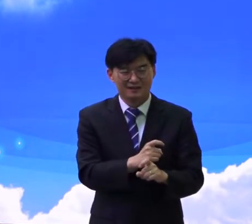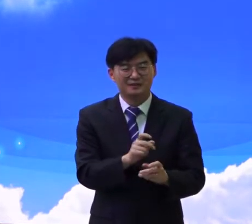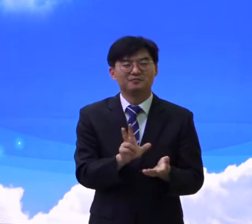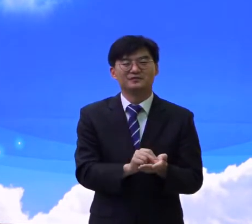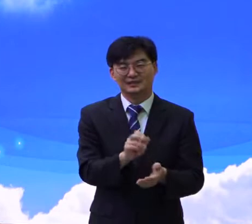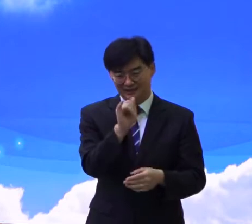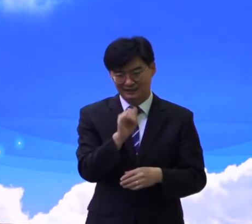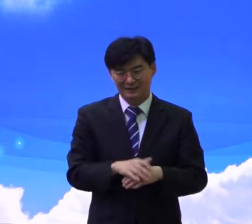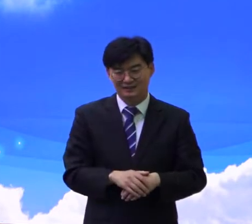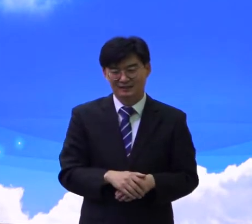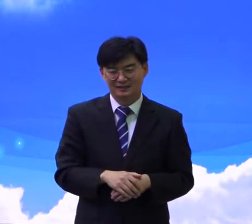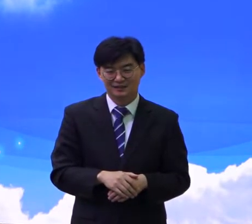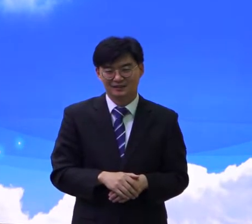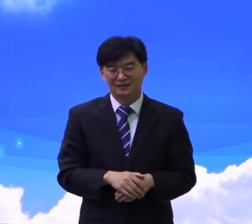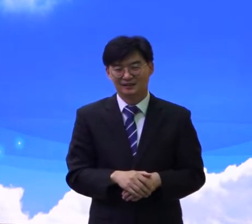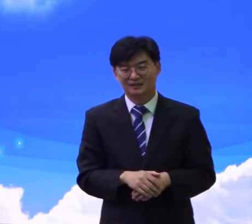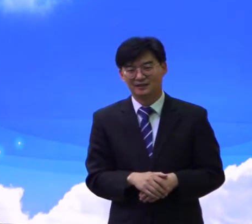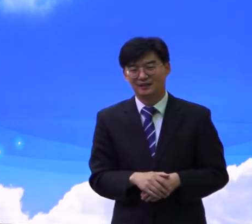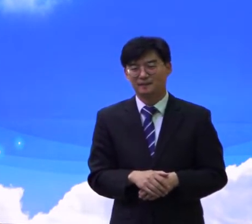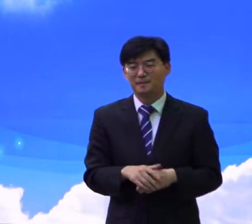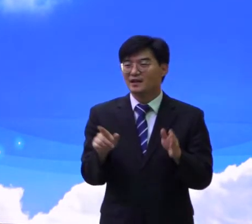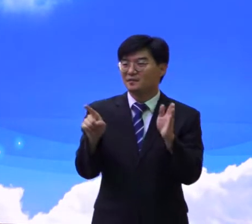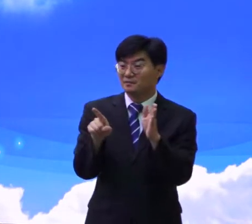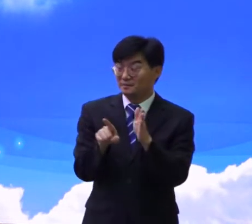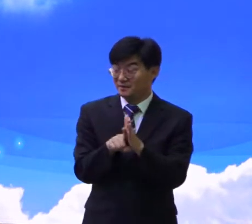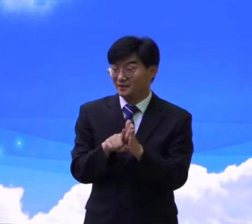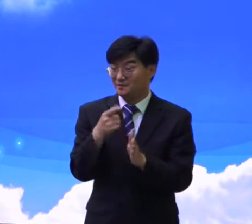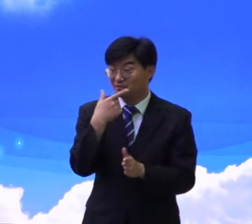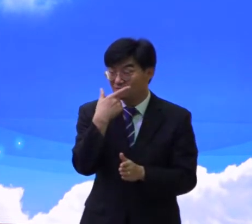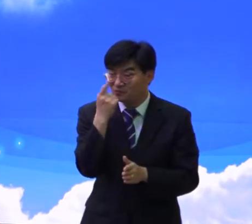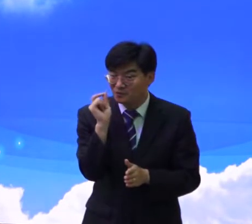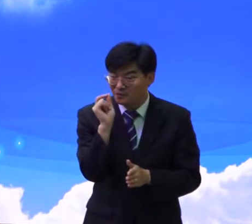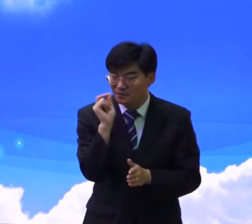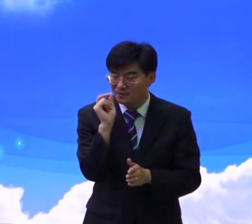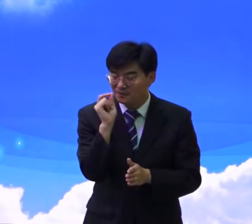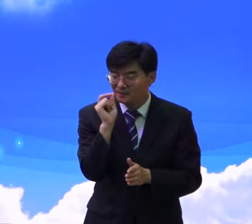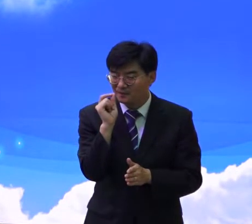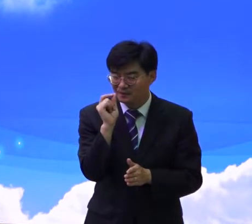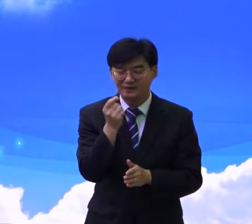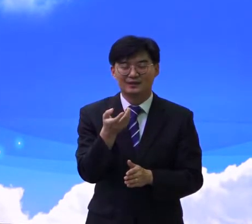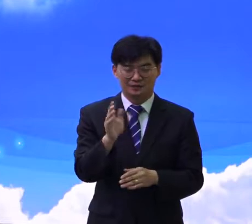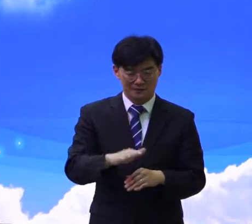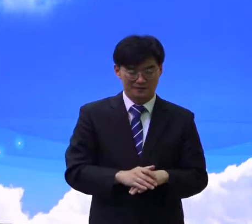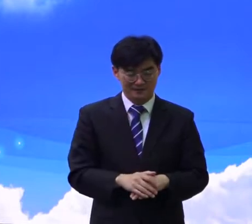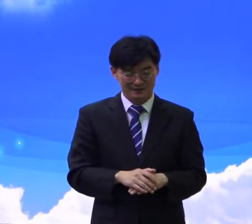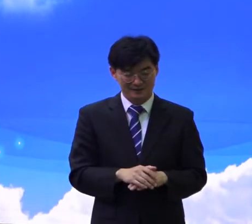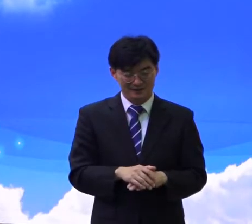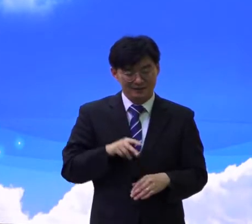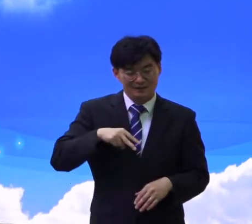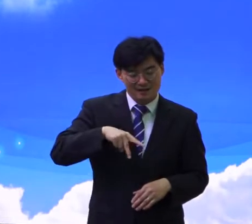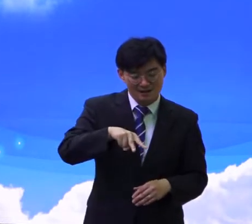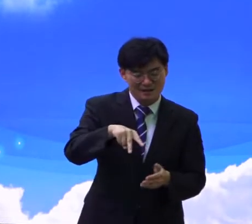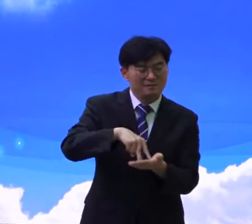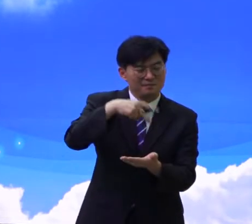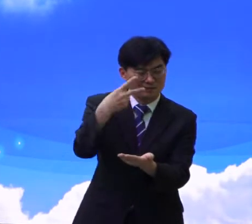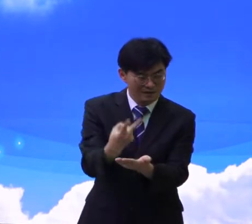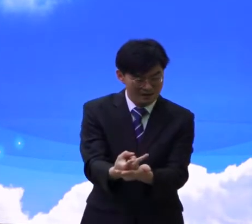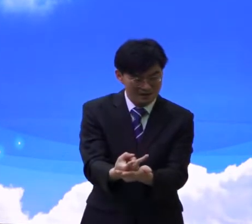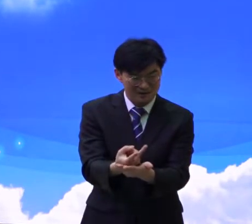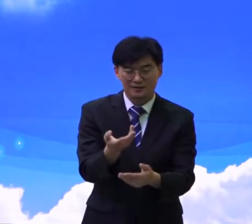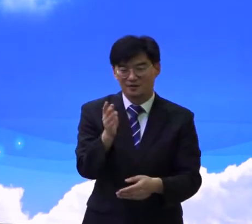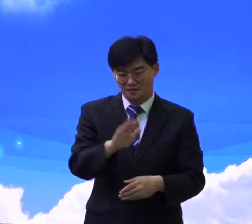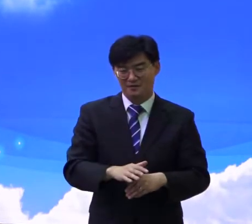그러나 여러분, 믿음이 부족할지라도 달려가다가 지쳤을지라도